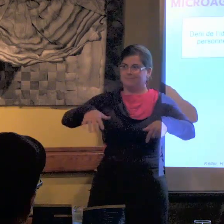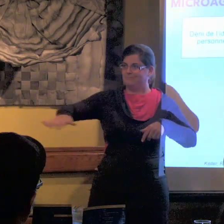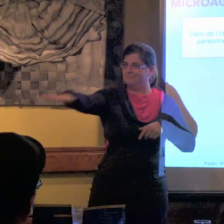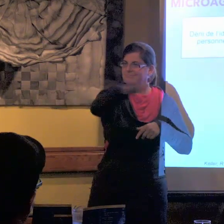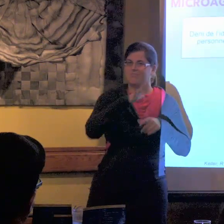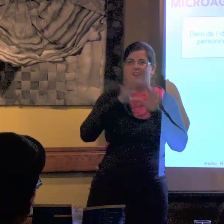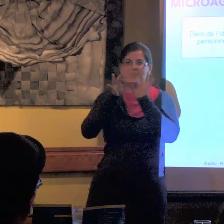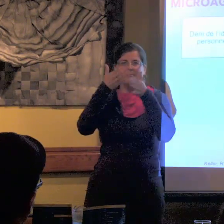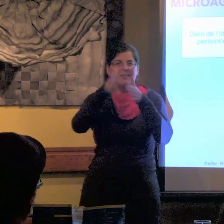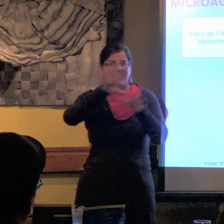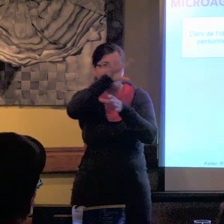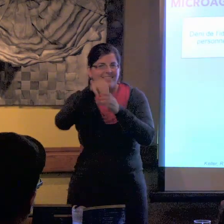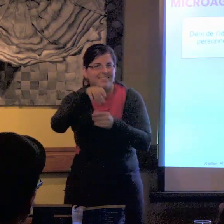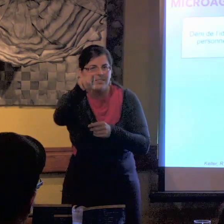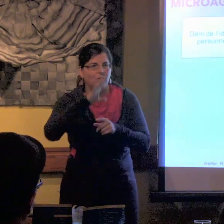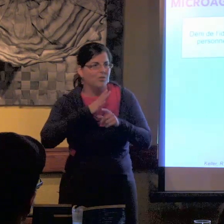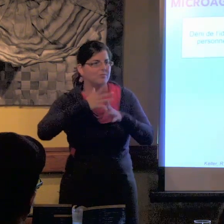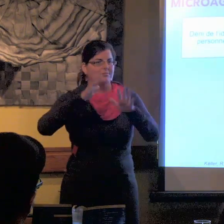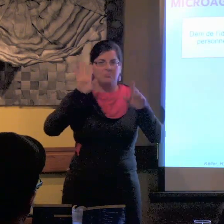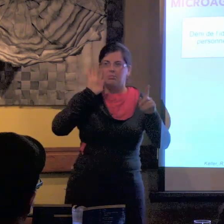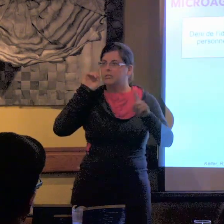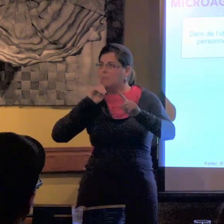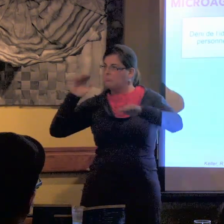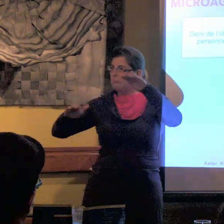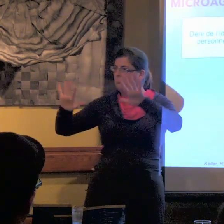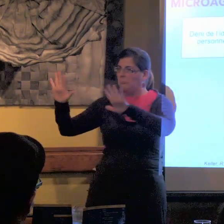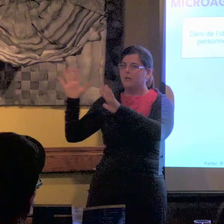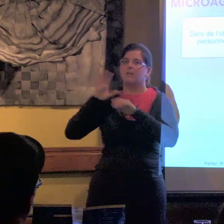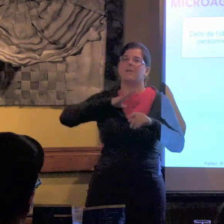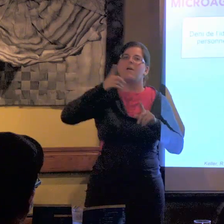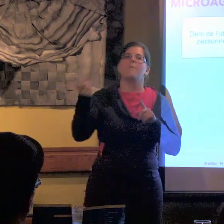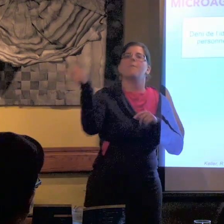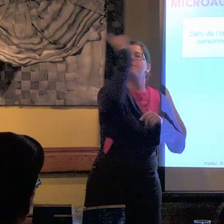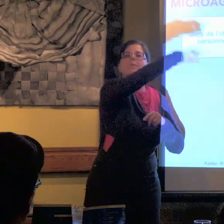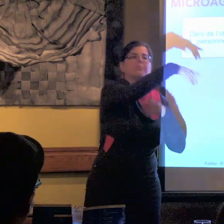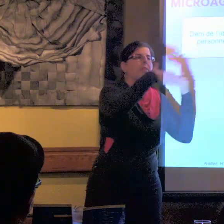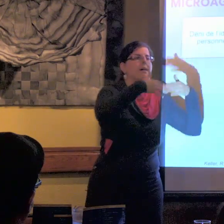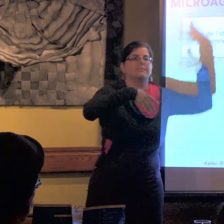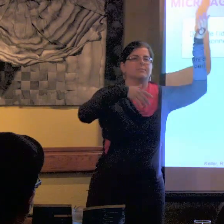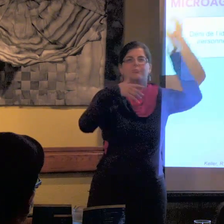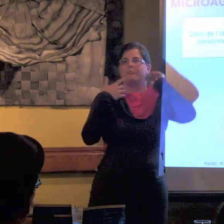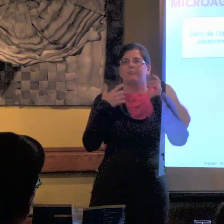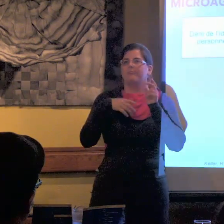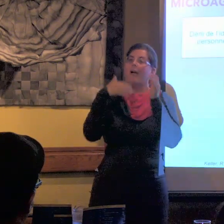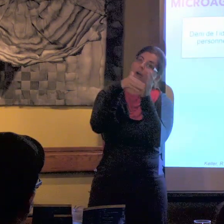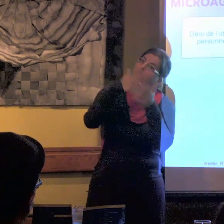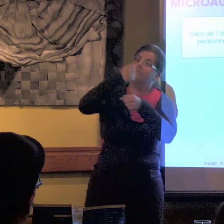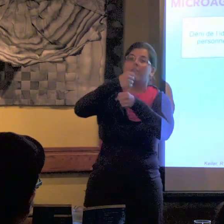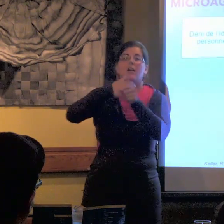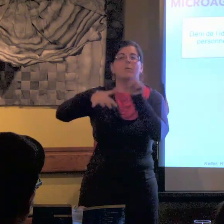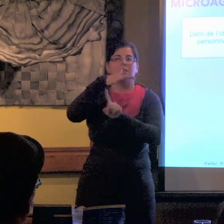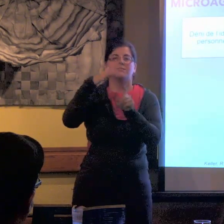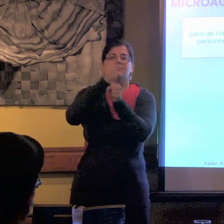Donc, comme ici, ce soir, il y a des interprètes, c'est inclus pour les personnes entendantes ou les personnes sourdes selon le besoin. Mais si vous allez à un autre